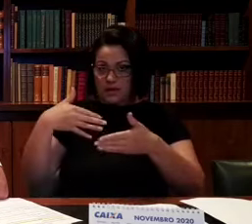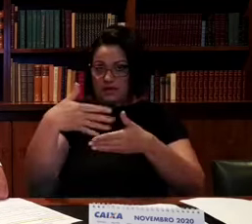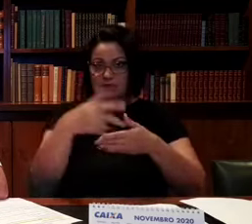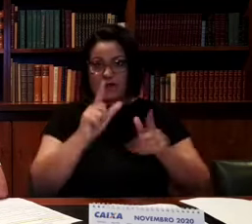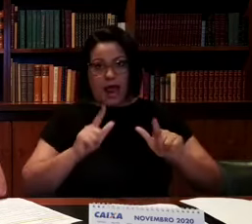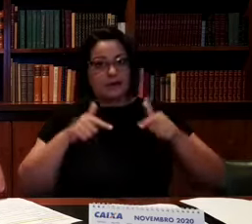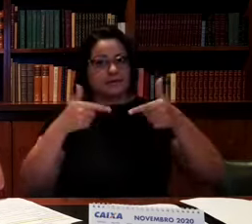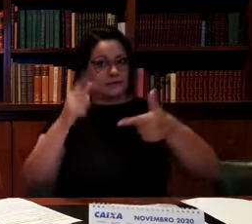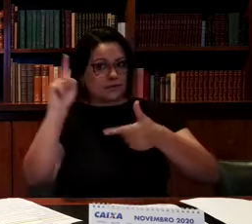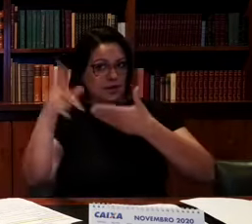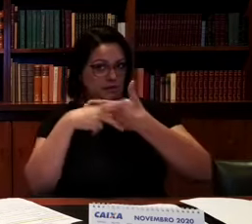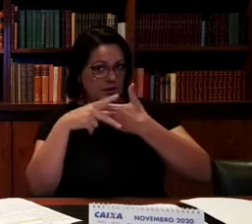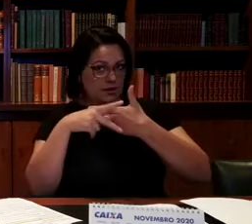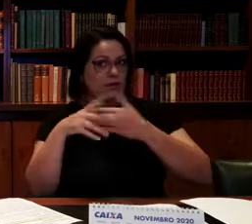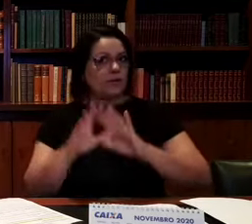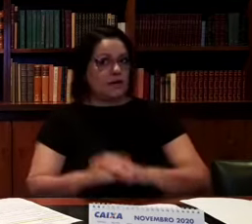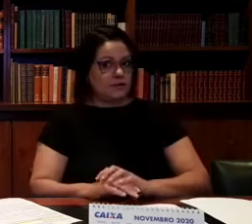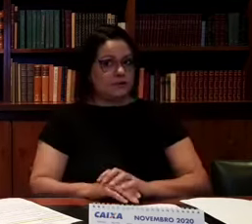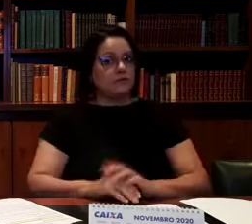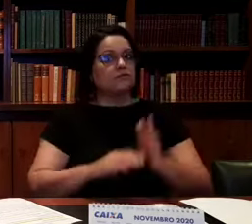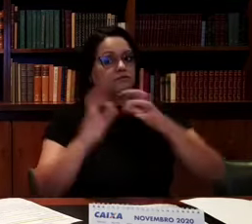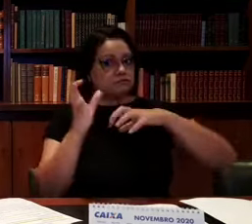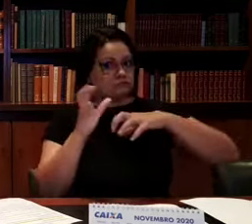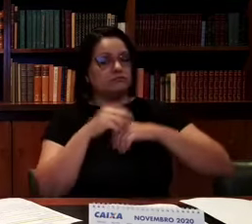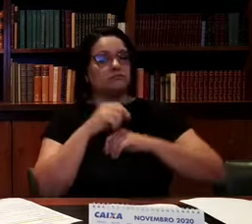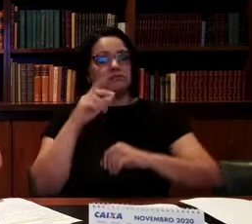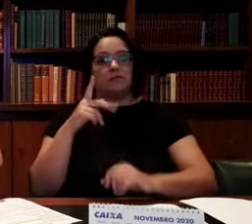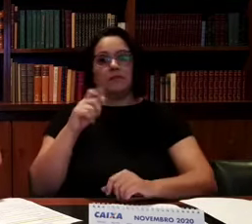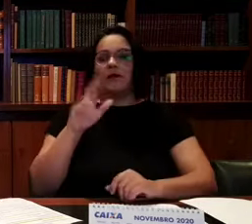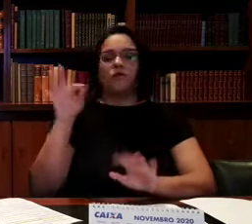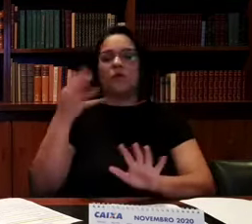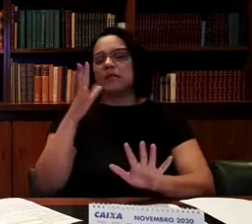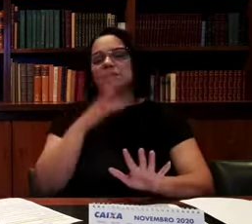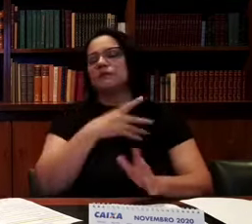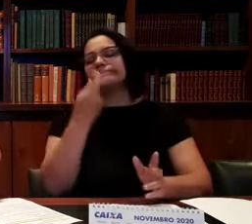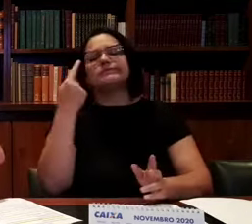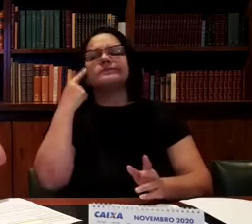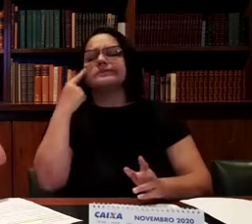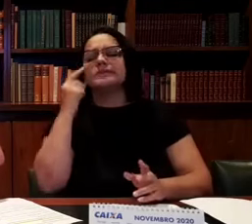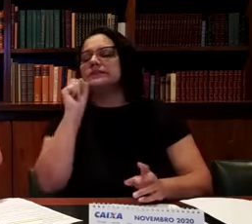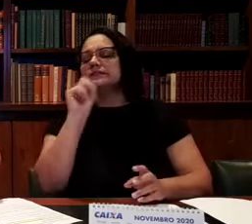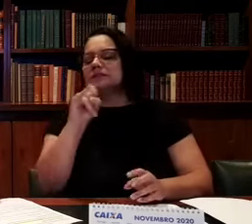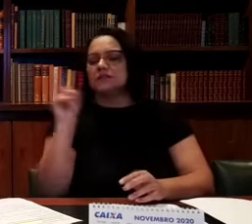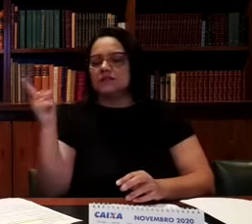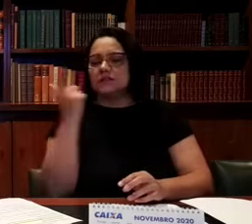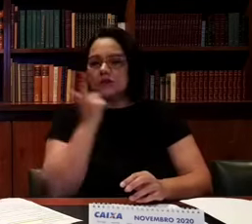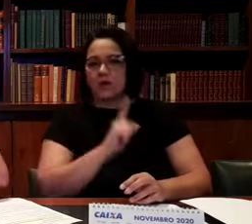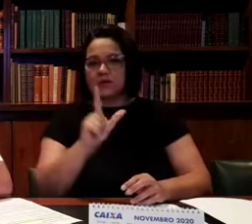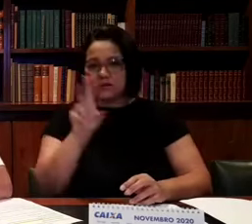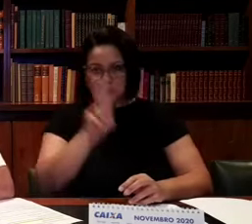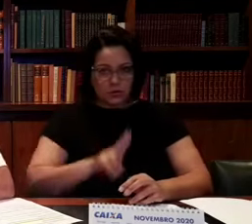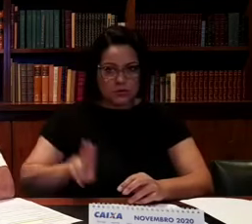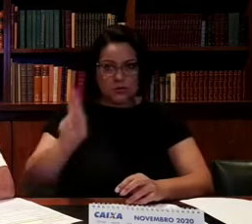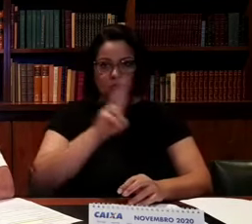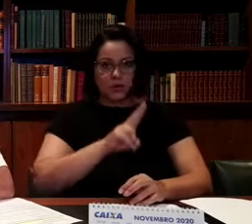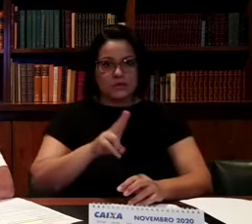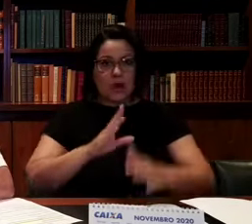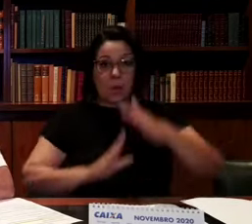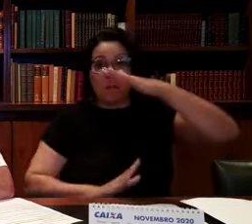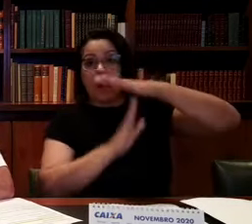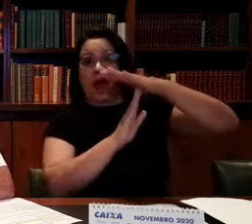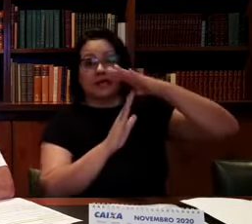mais uma ação lá dele a Paraguaia eu vou aqui chuta nos pouco você consiga usar o máximo da